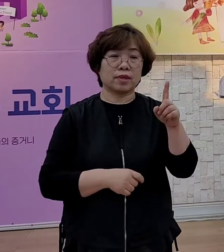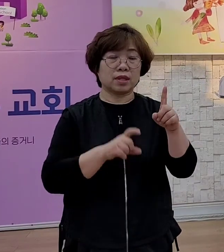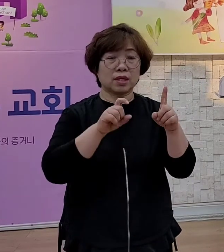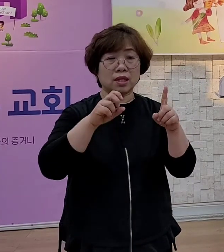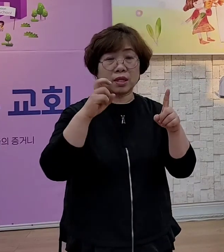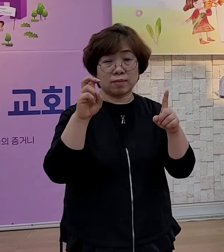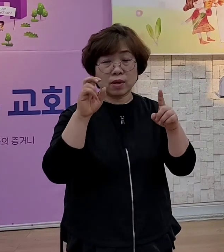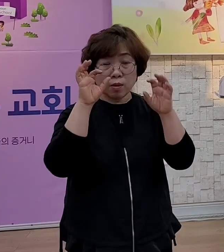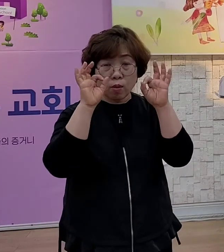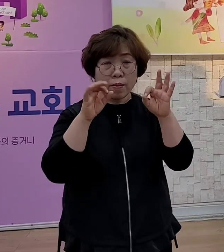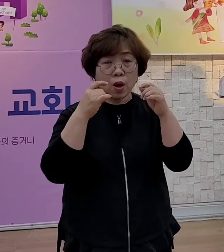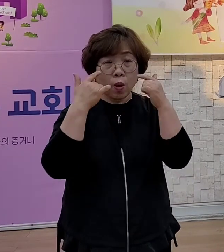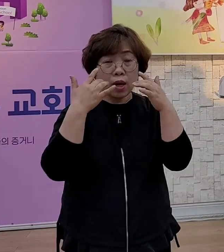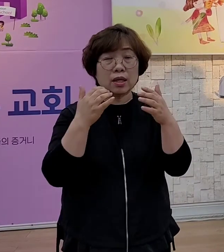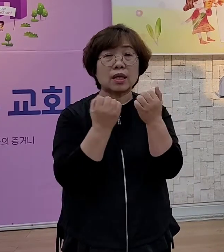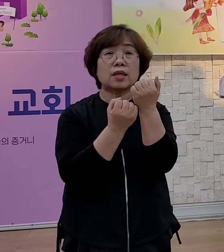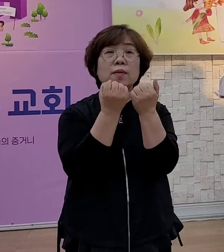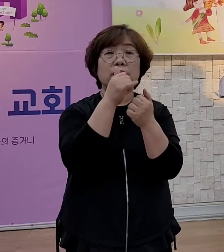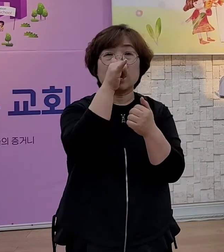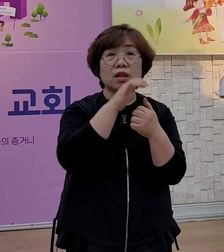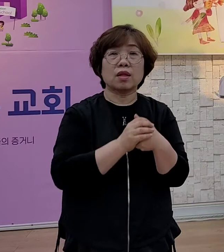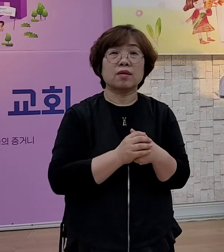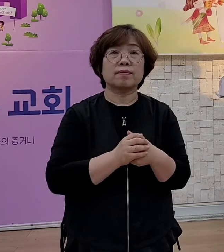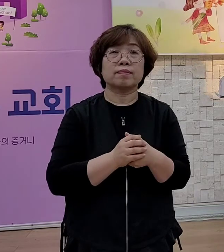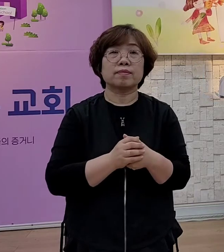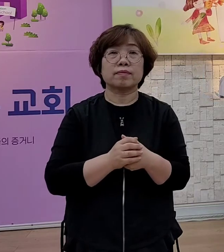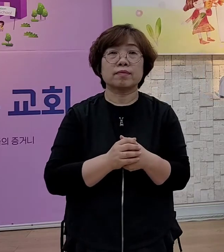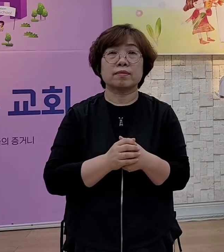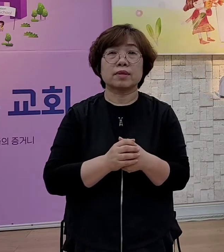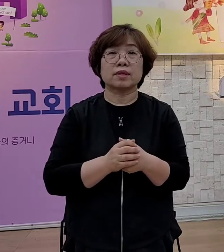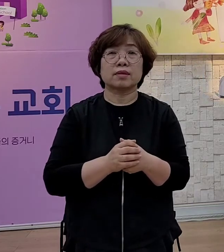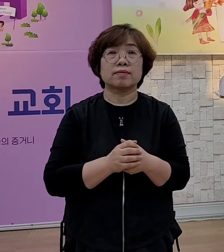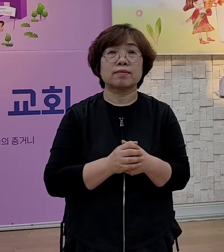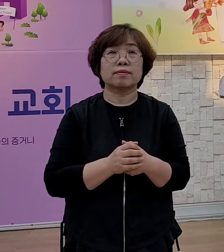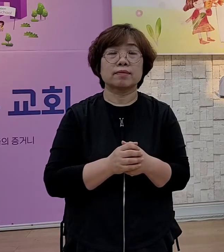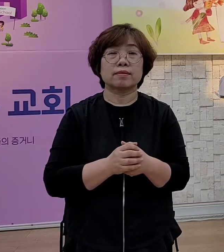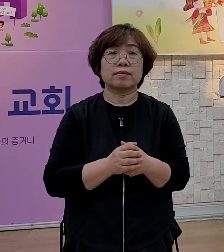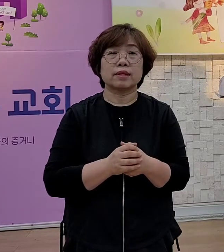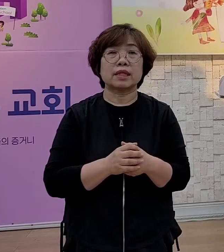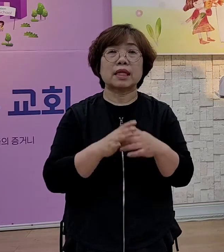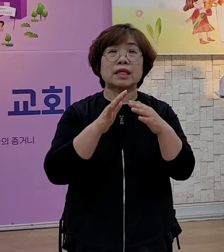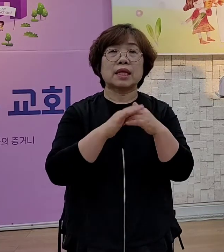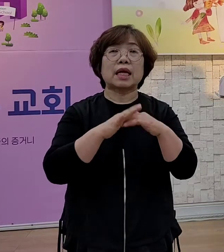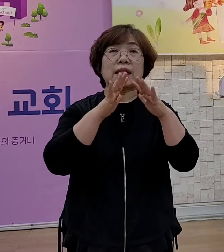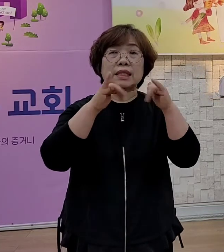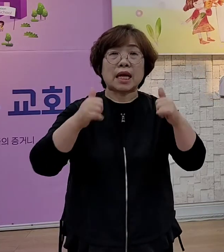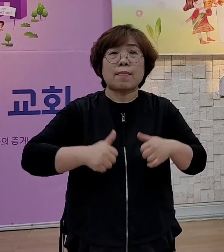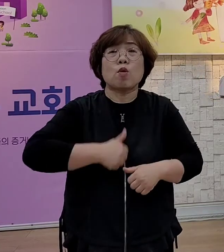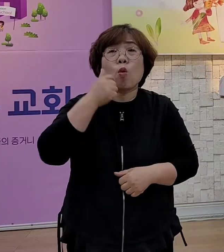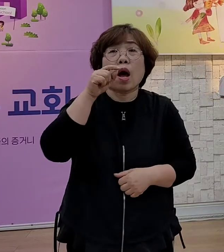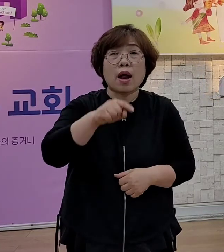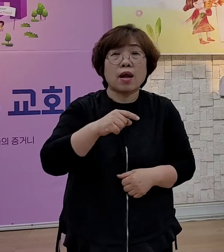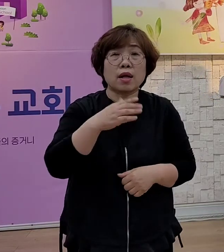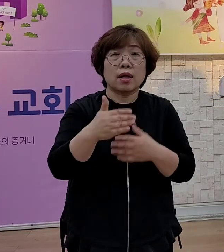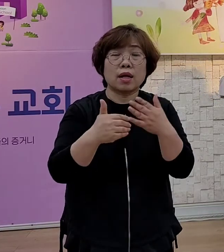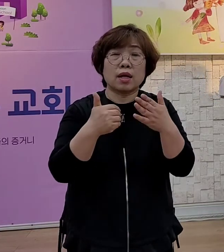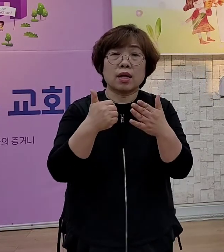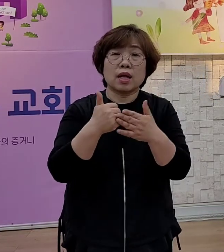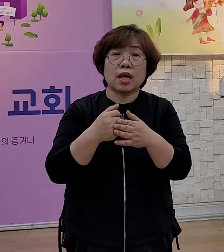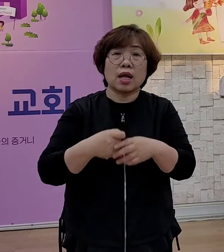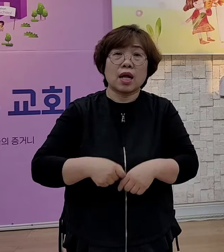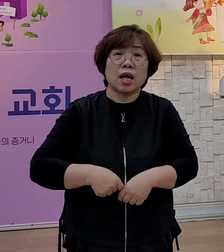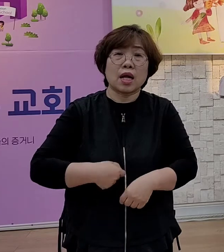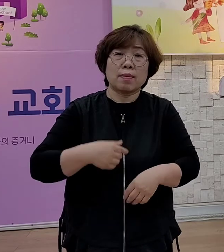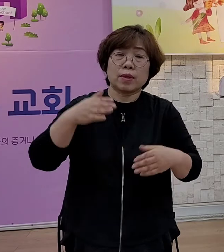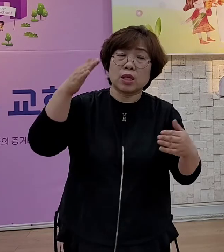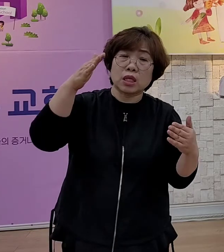이 야고보가 확실하게 또 말씀합니다. 이 중요한 구절이거든요. 20절에 우리 다 같이 읽습니다. 시작. 사람이 성내는